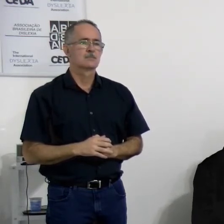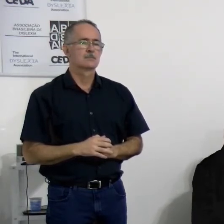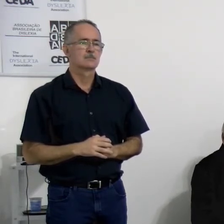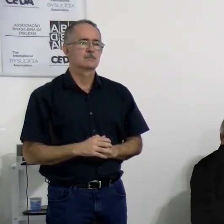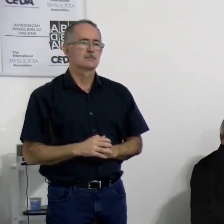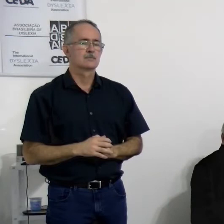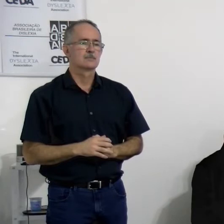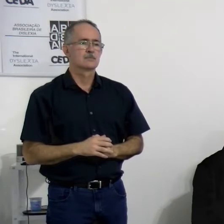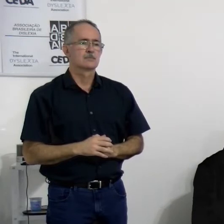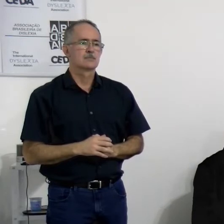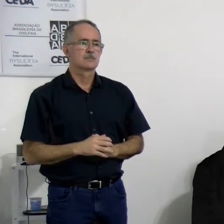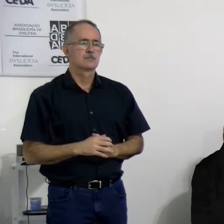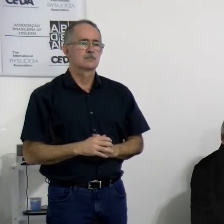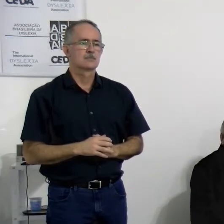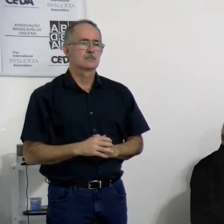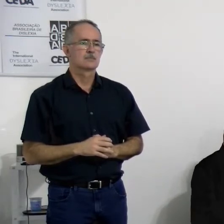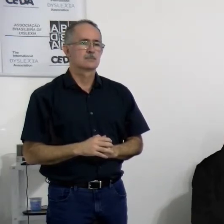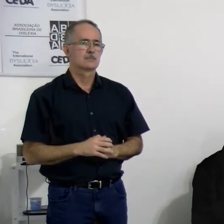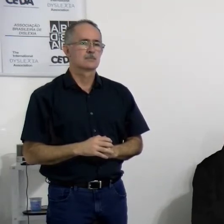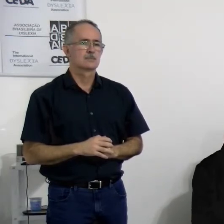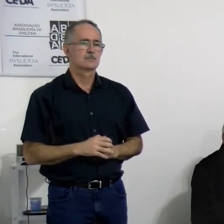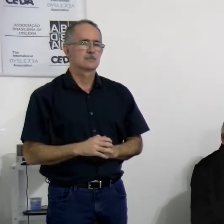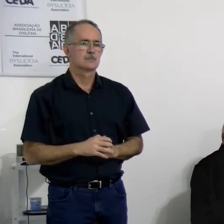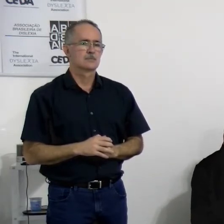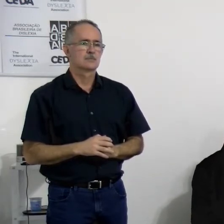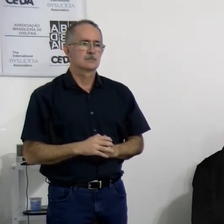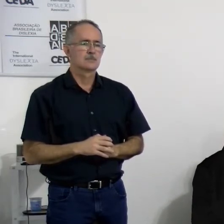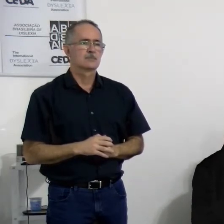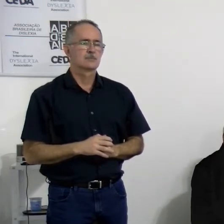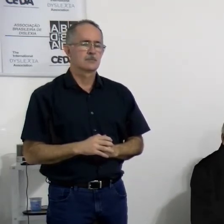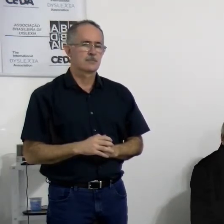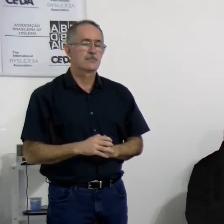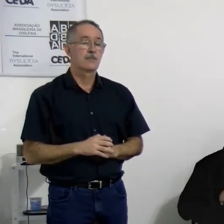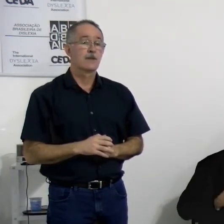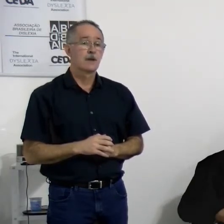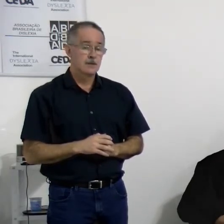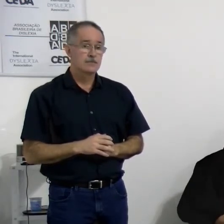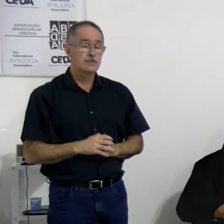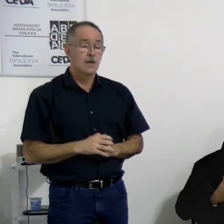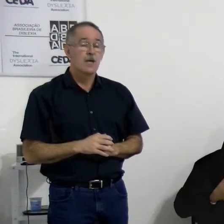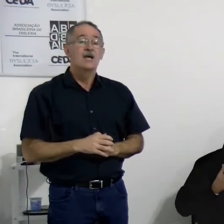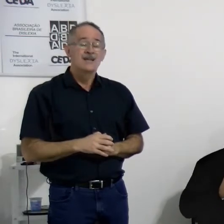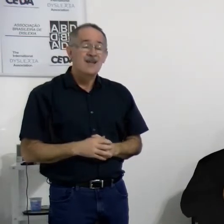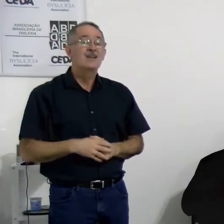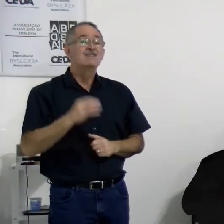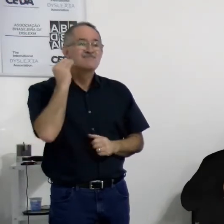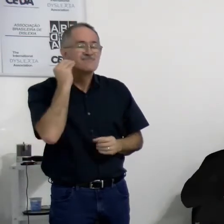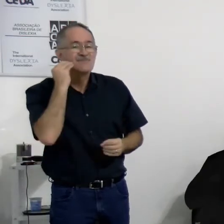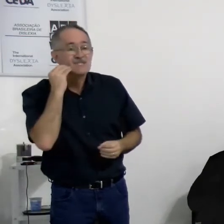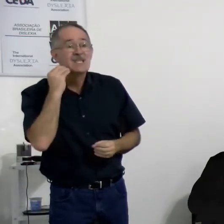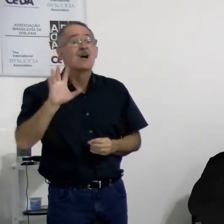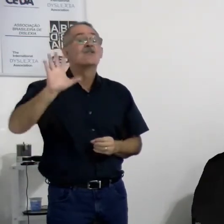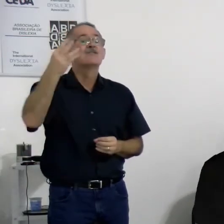watching what he was doing had this powerful memory and effect for me. E essa experiência criou nele uma